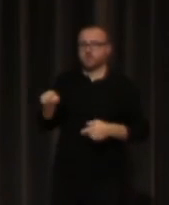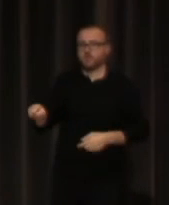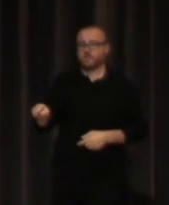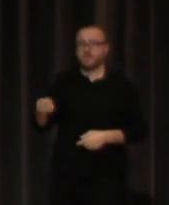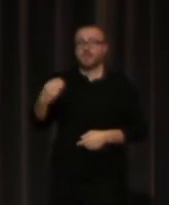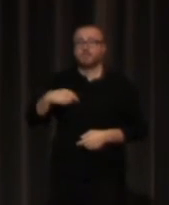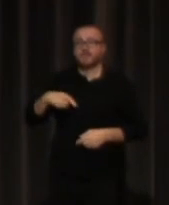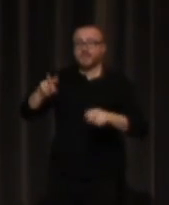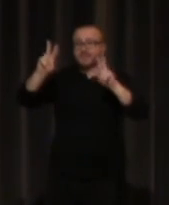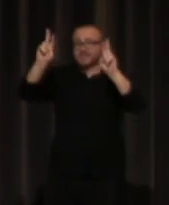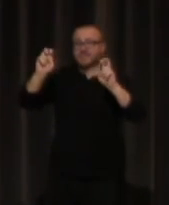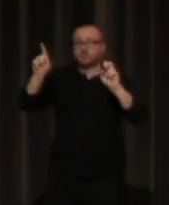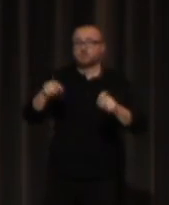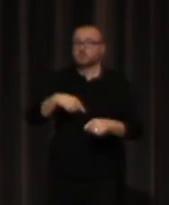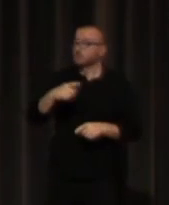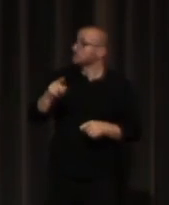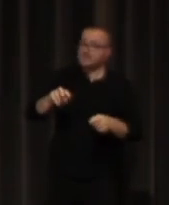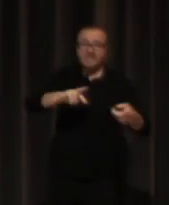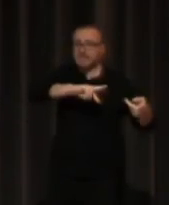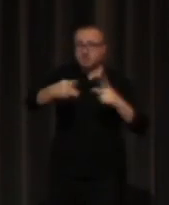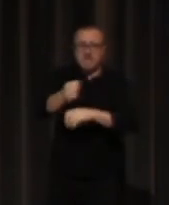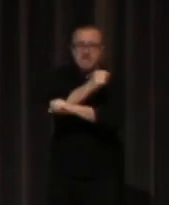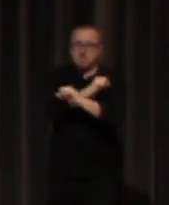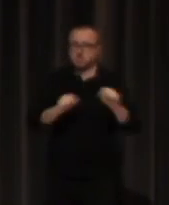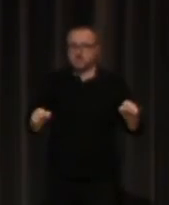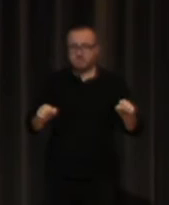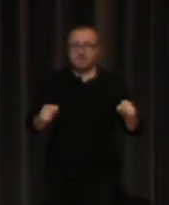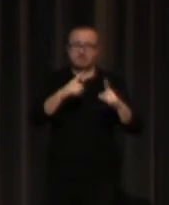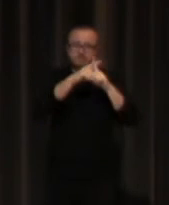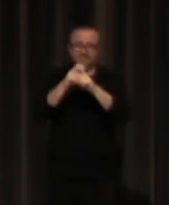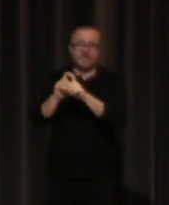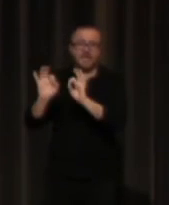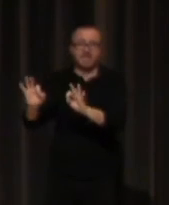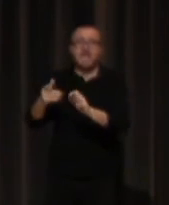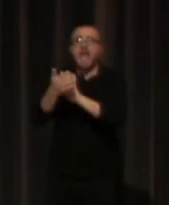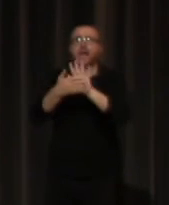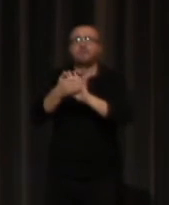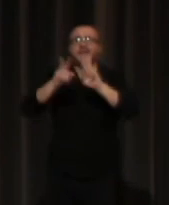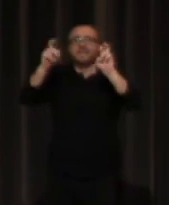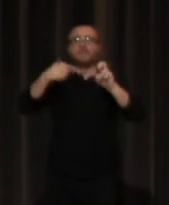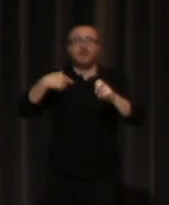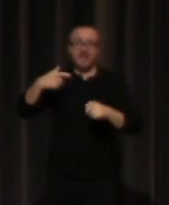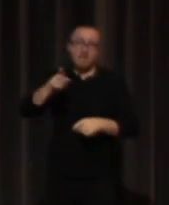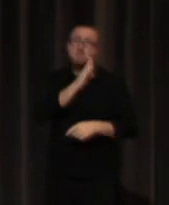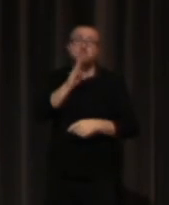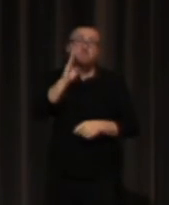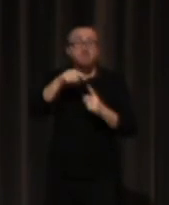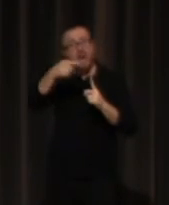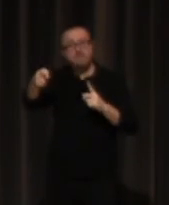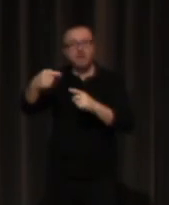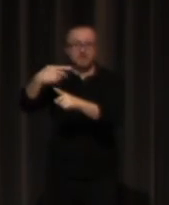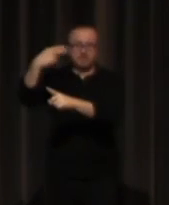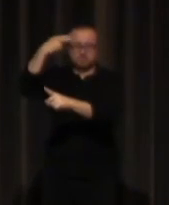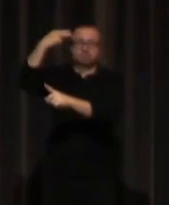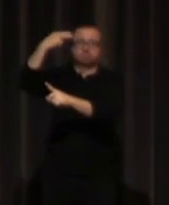títol intraduïble, Wunschloses Unglück, que parla sobre el suïcidi de la seva mare. La seva mare és de